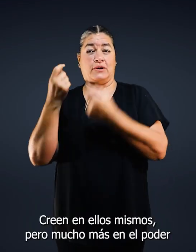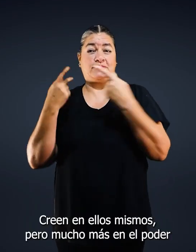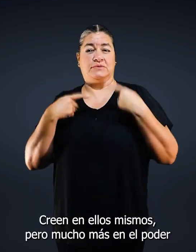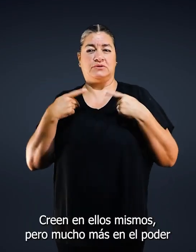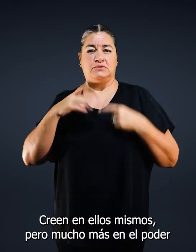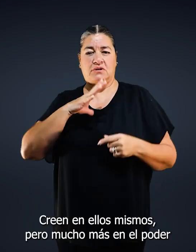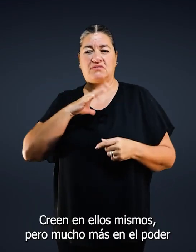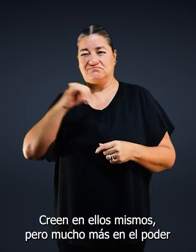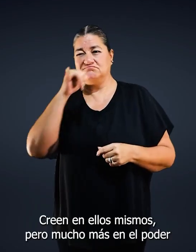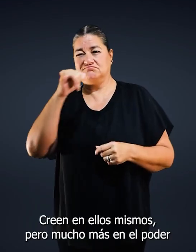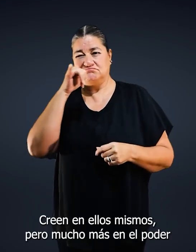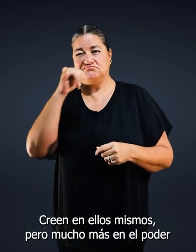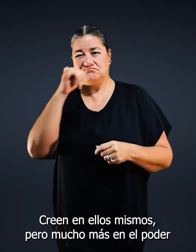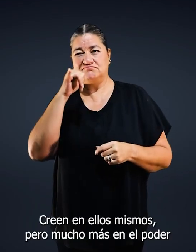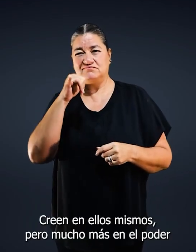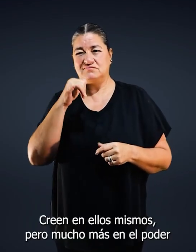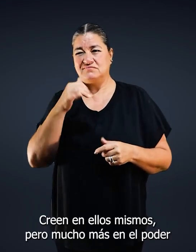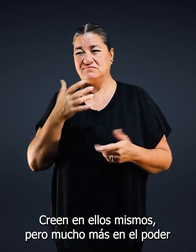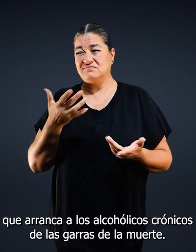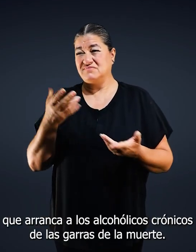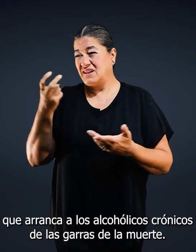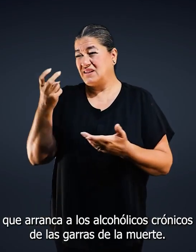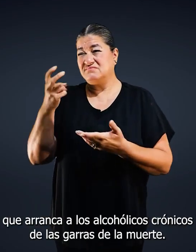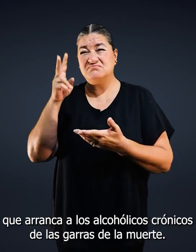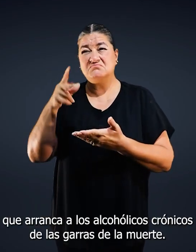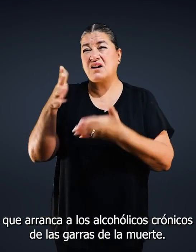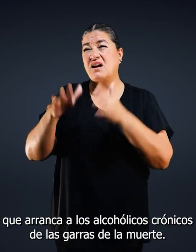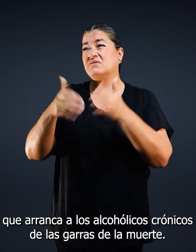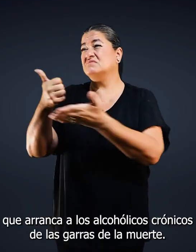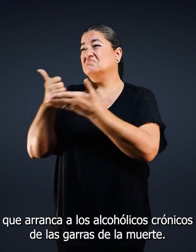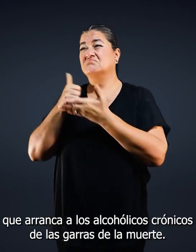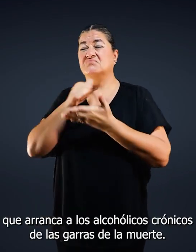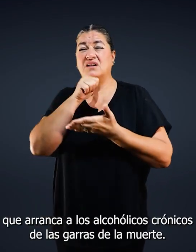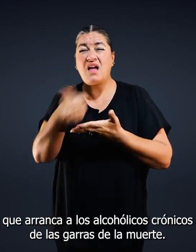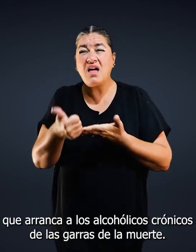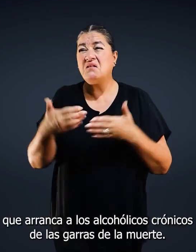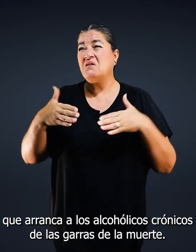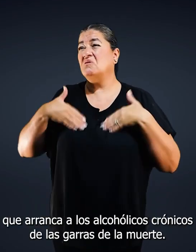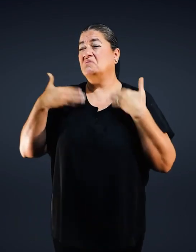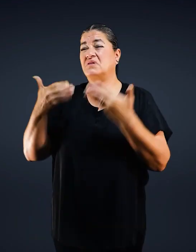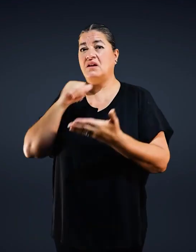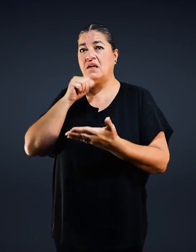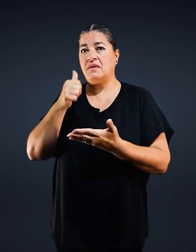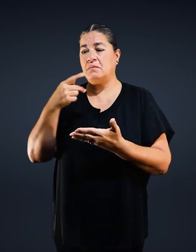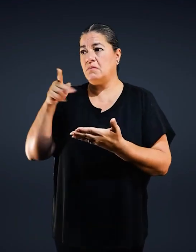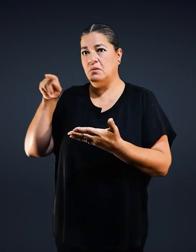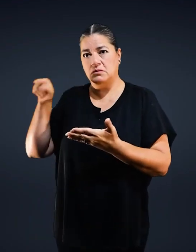Creen en ellos mismos, pero mucho más en el poder que arranca a los alcohólicos crónicos de las garras de la muerte.